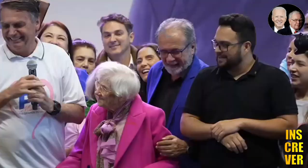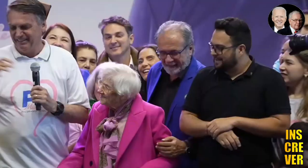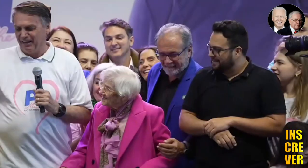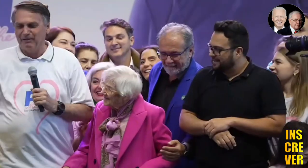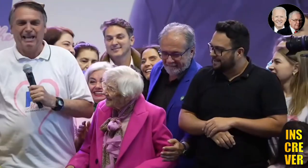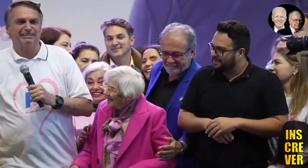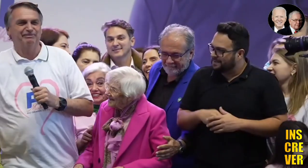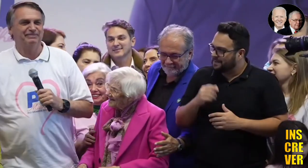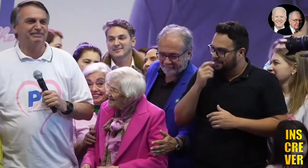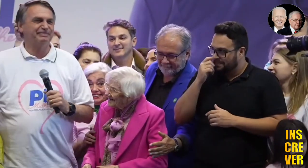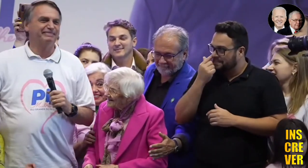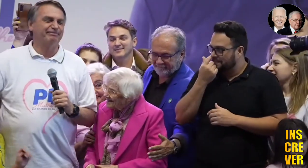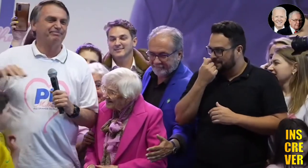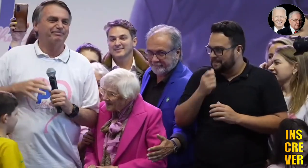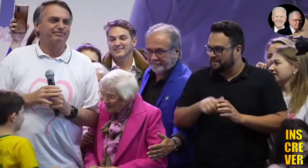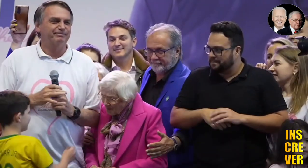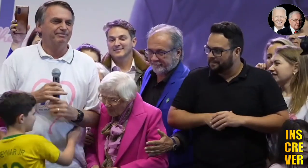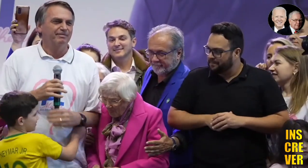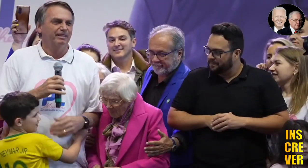Fala, moleque.